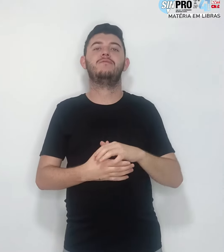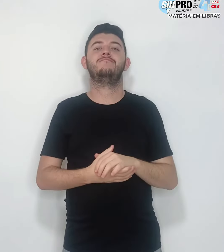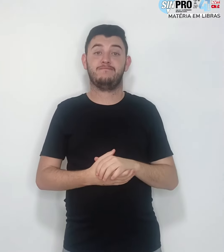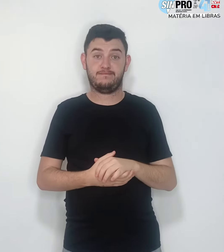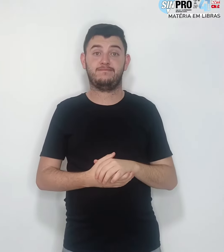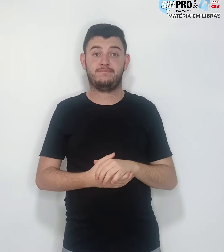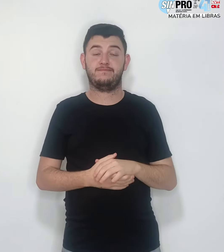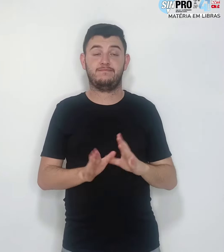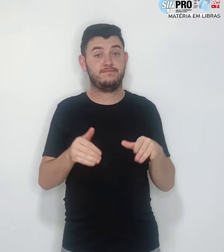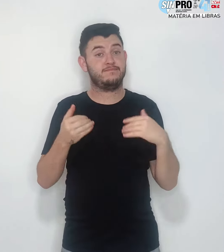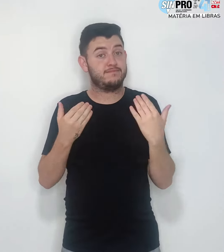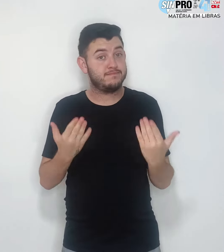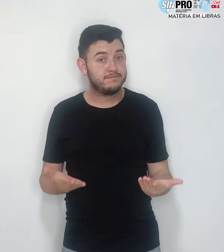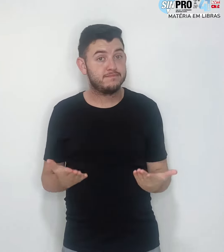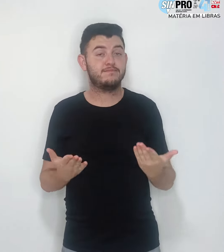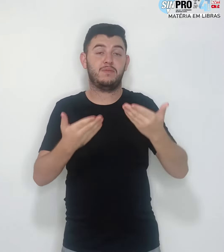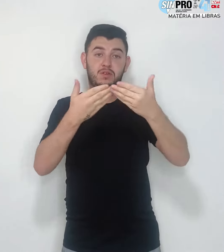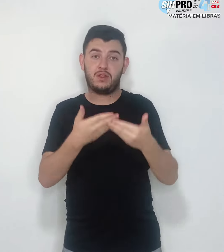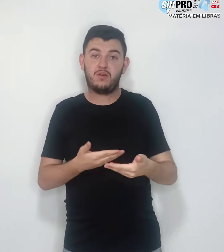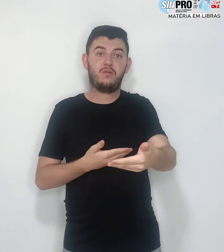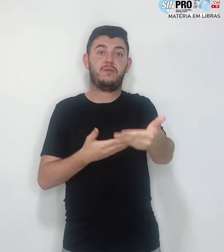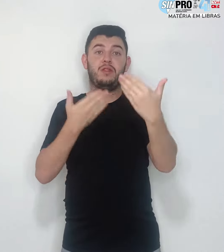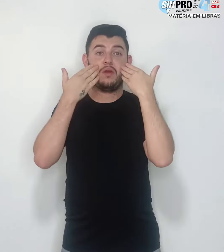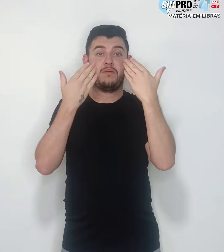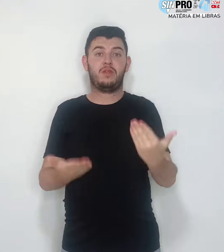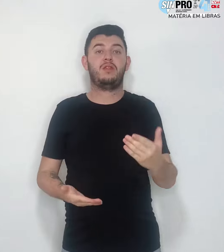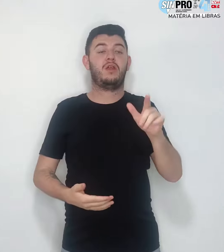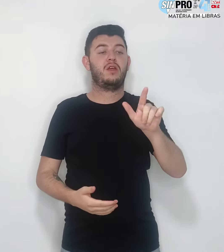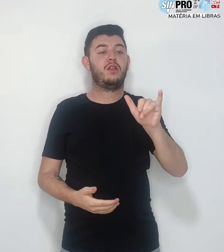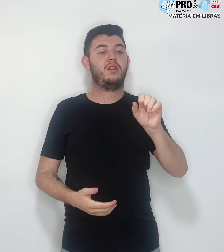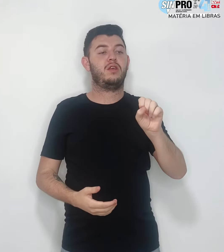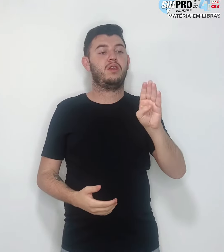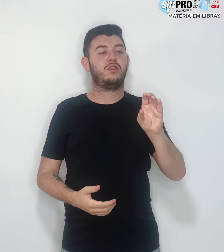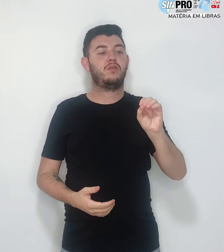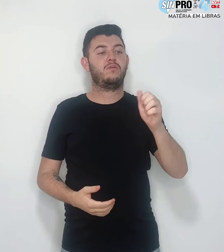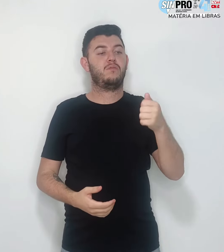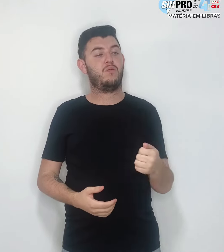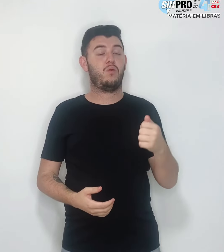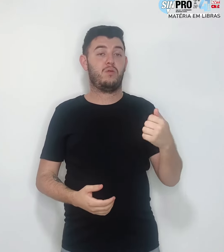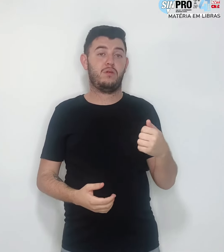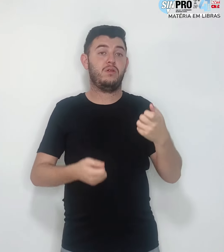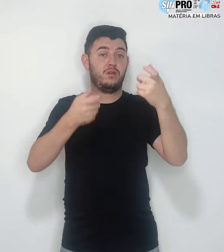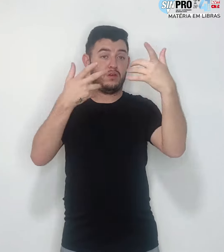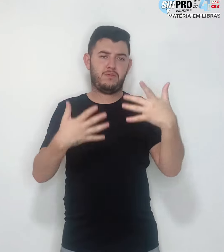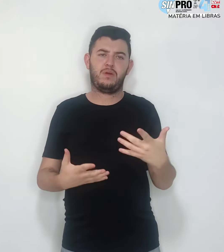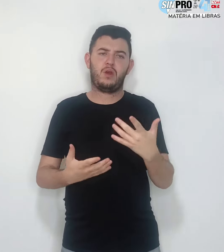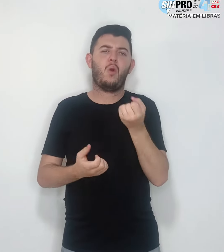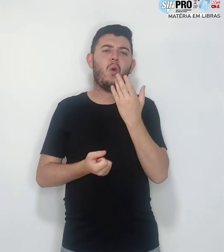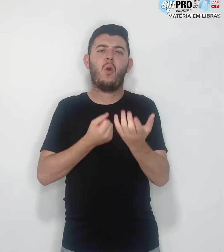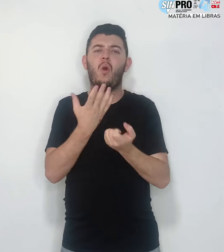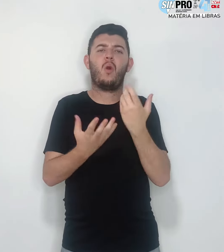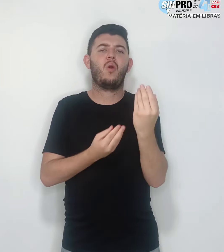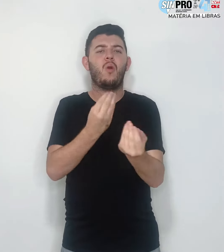como o governo federal vem atuando internacionalmente quanto à pandemia do novo